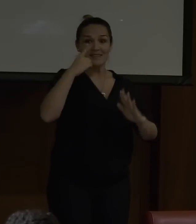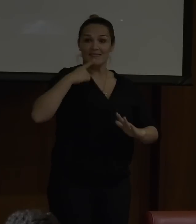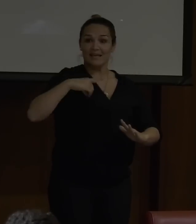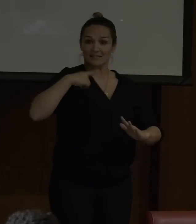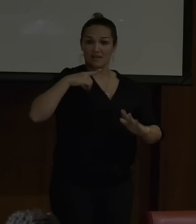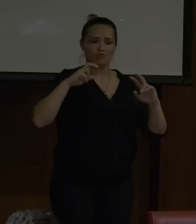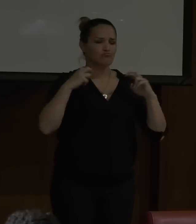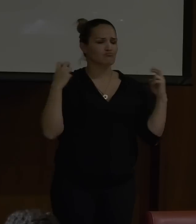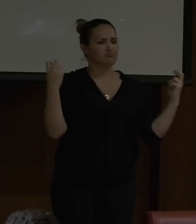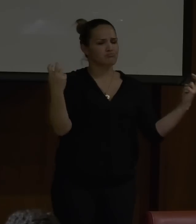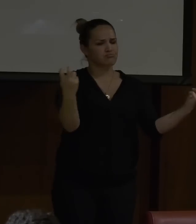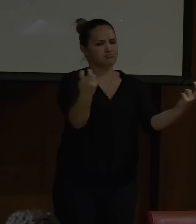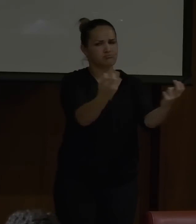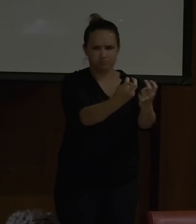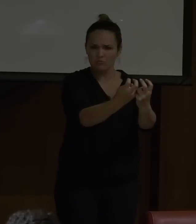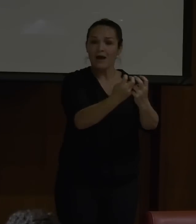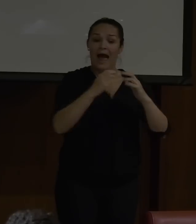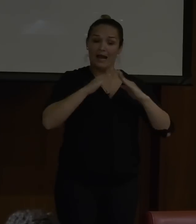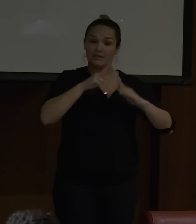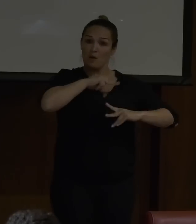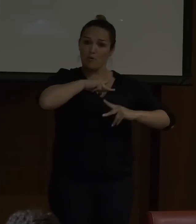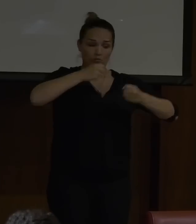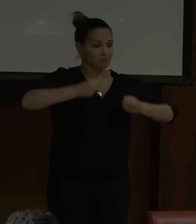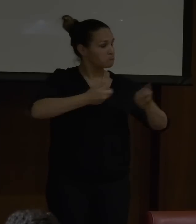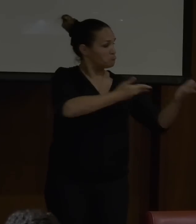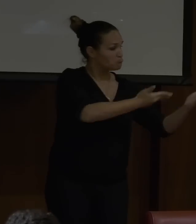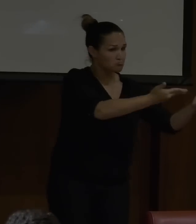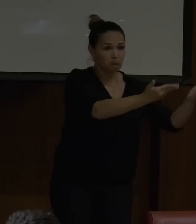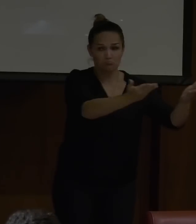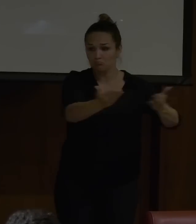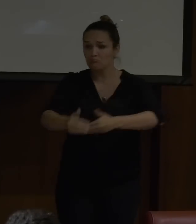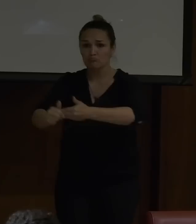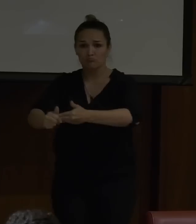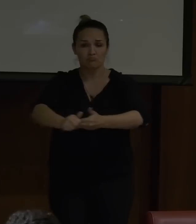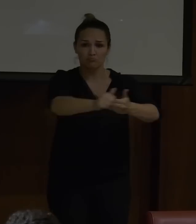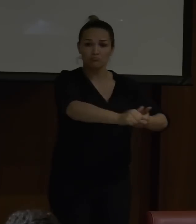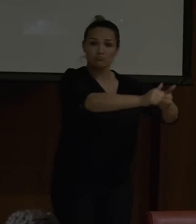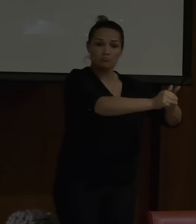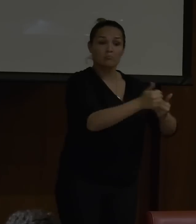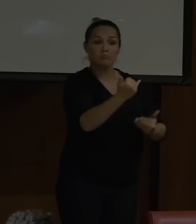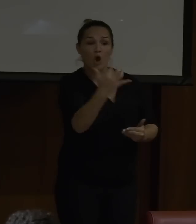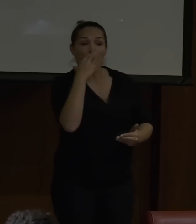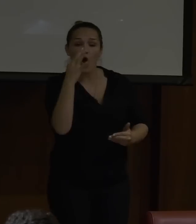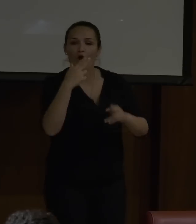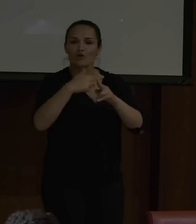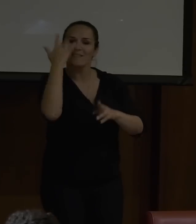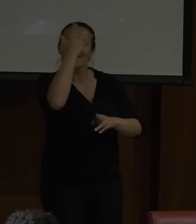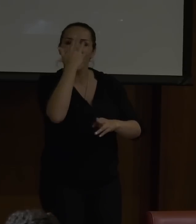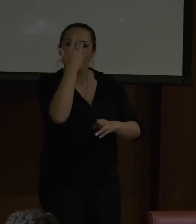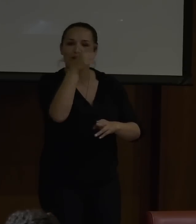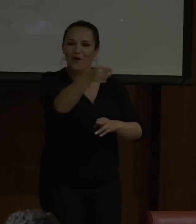mesa de Juan Manuel Muegues, los dueños de casa y sus invitados, entre ellos un joven apodado El Negro, reían